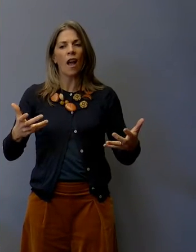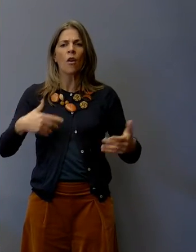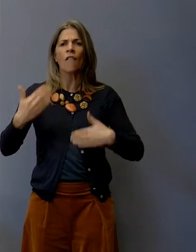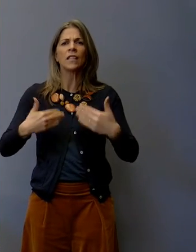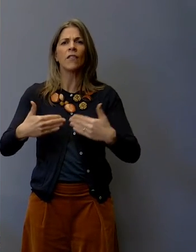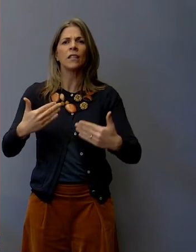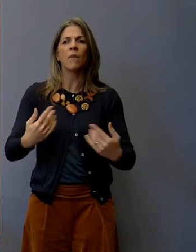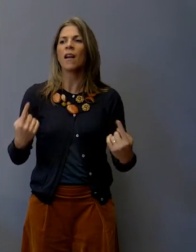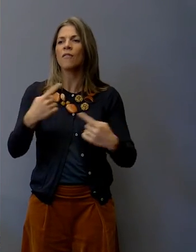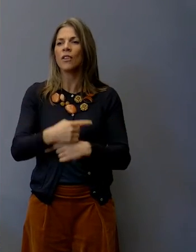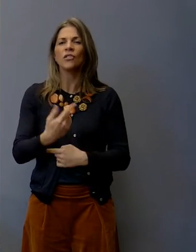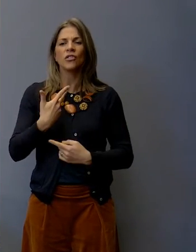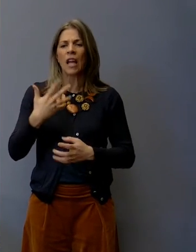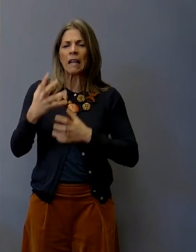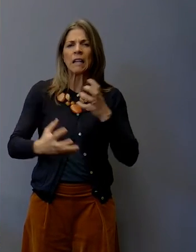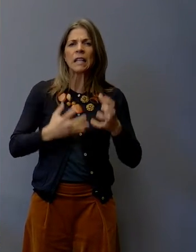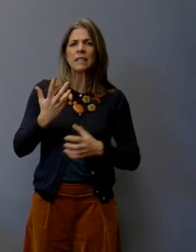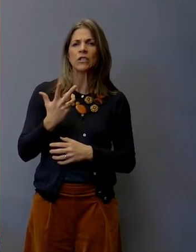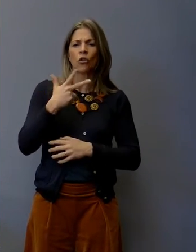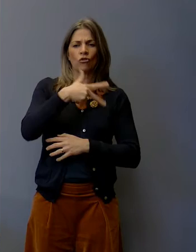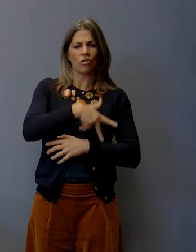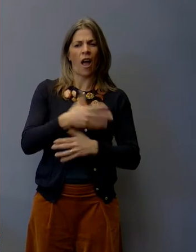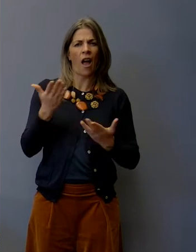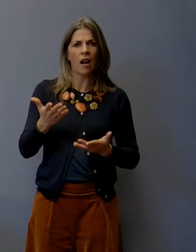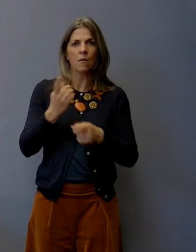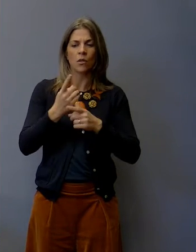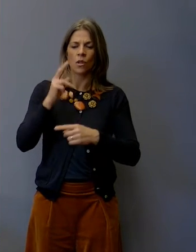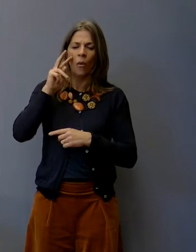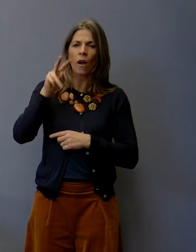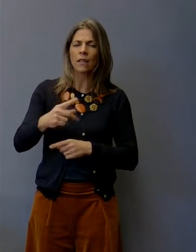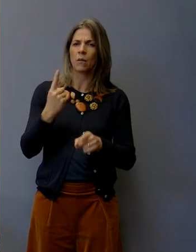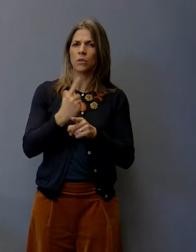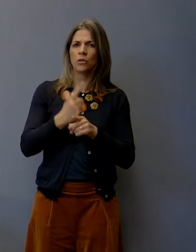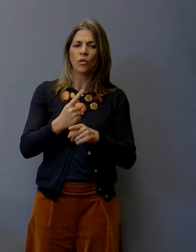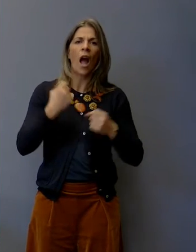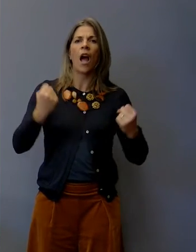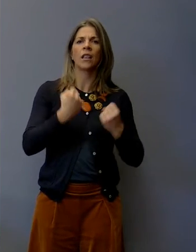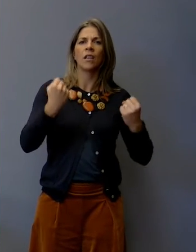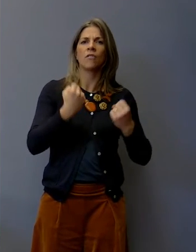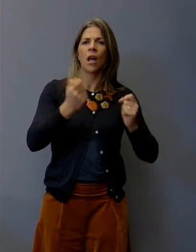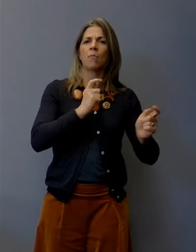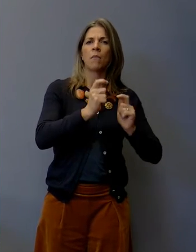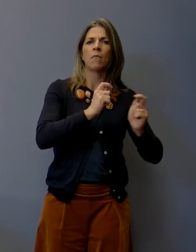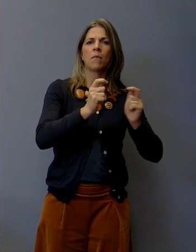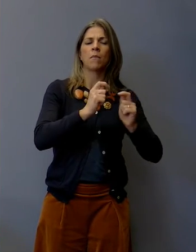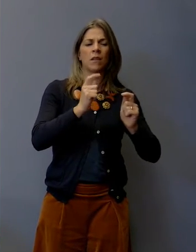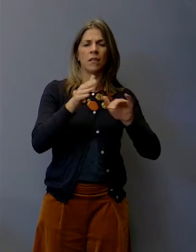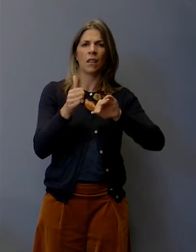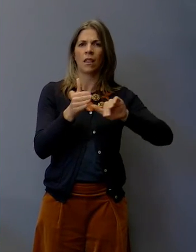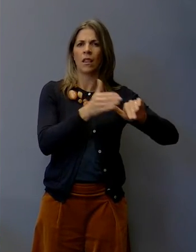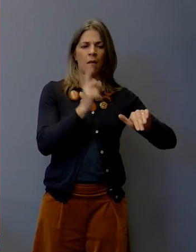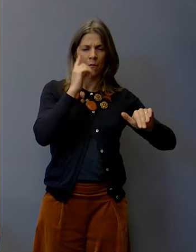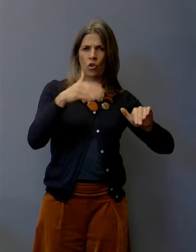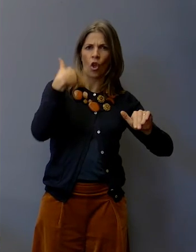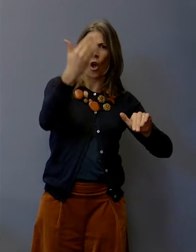meriterebbero un comune che hai ne siano e non monetarista che investa meno in attività che possono in parte essere procrastinate a tempi milioni